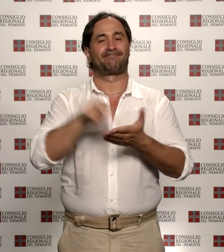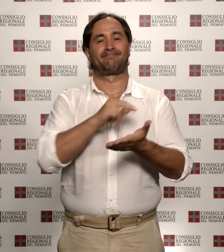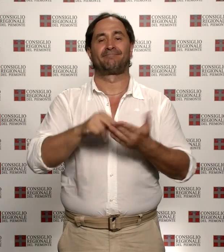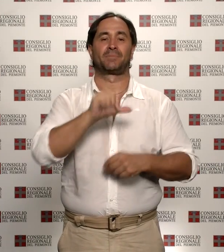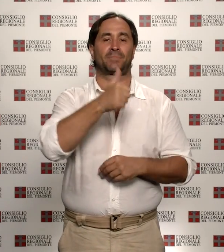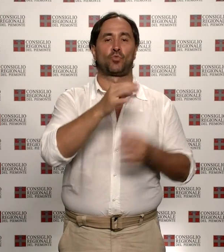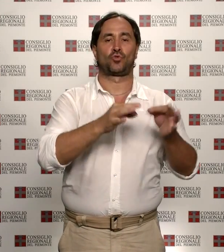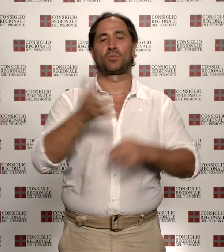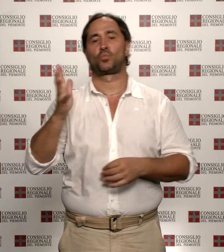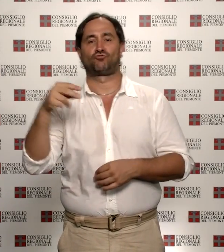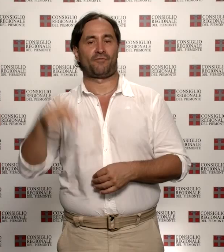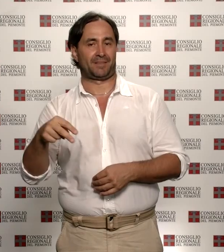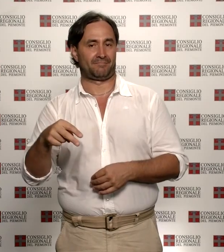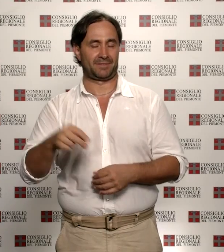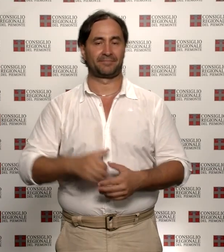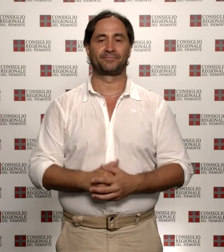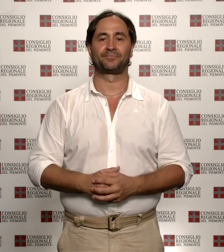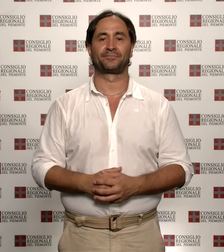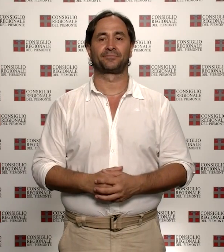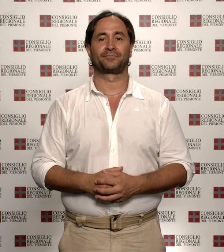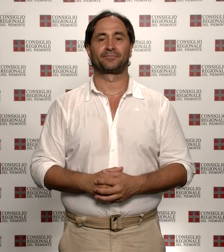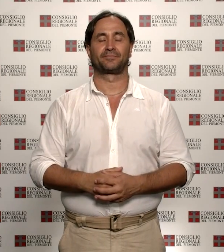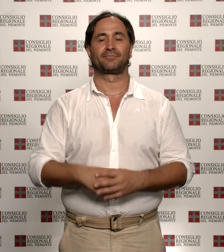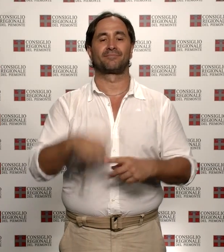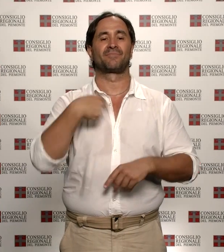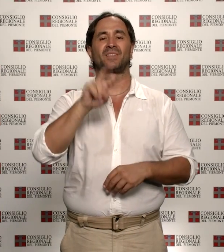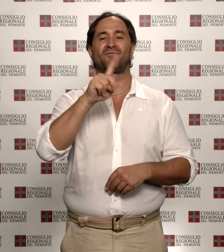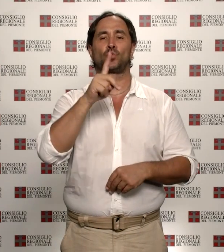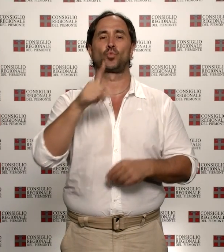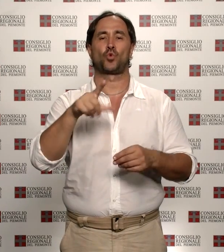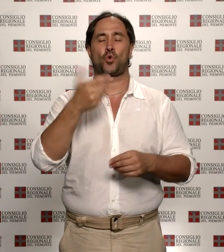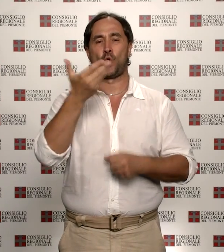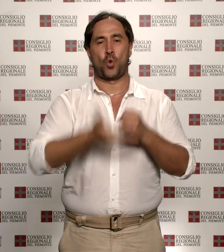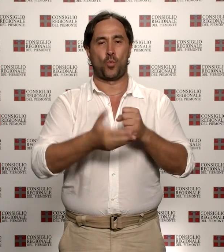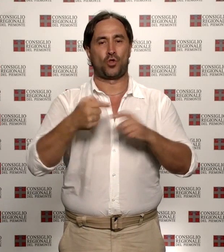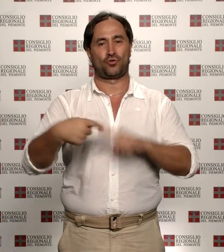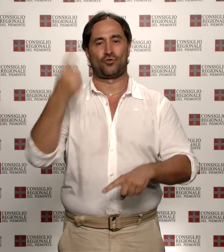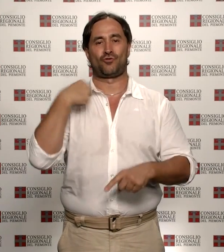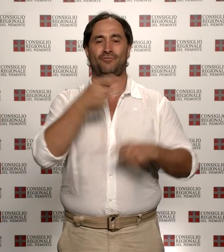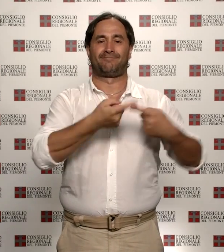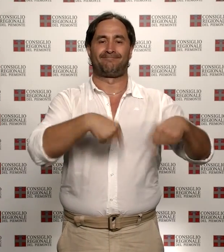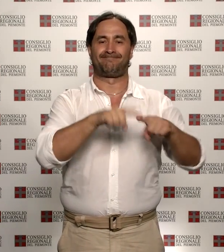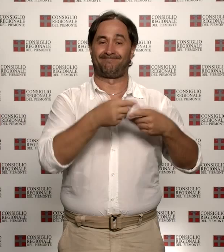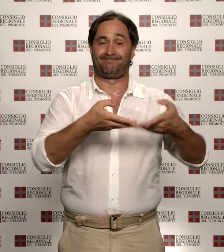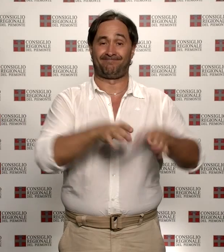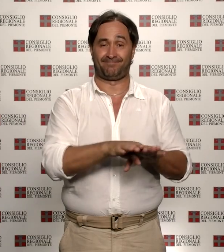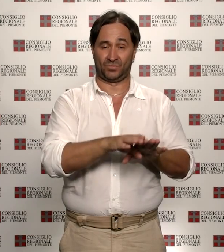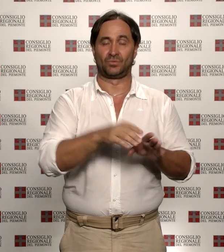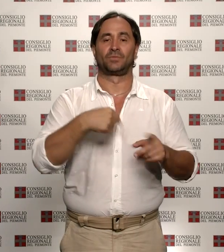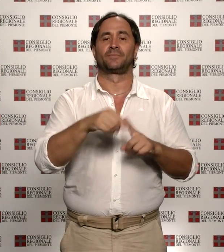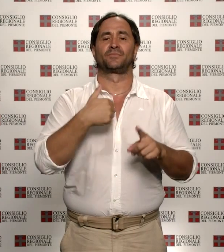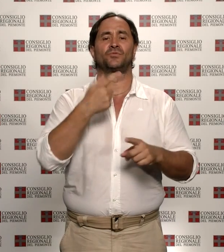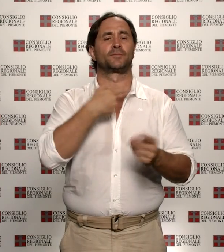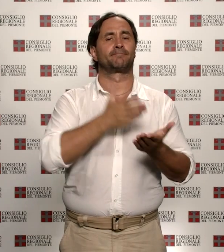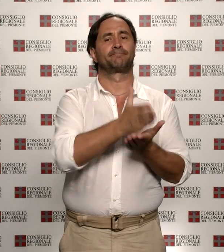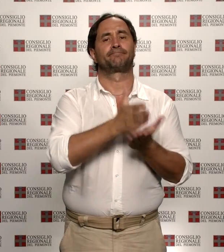15 novembre. In chiusura della seduta del 21 luglio, l'Assemblea ha discusso diversi atti di indirizzo. In particolare sono